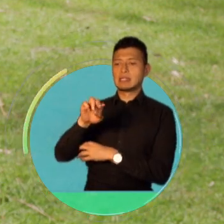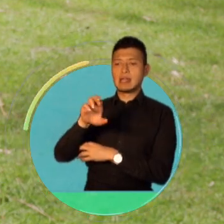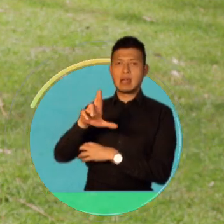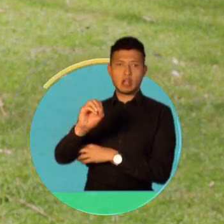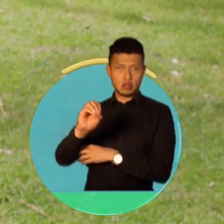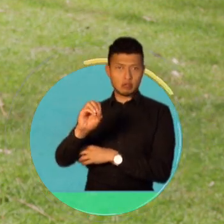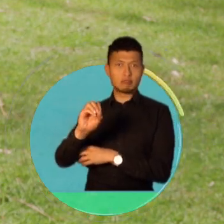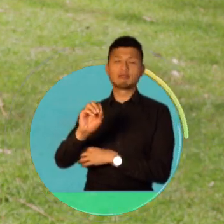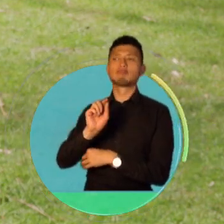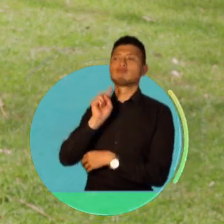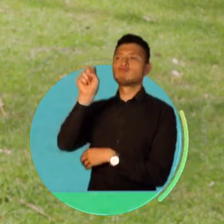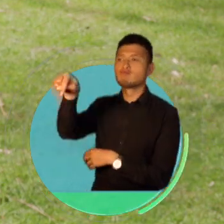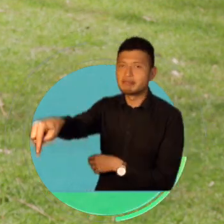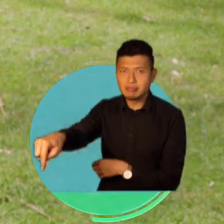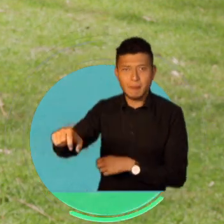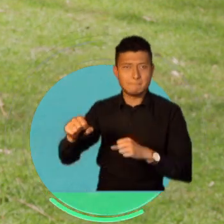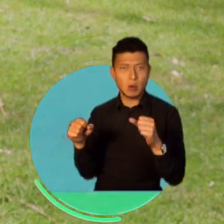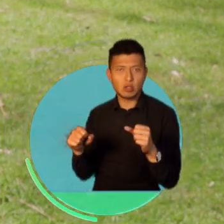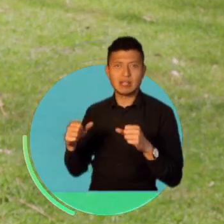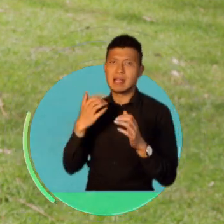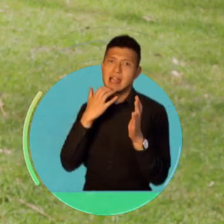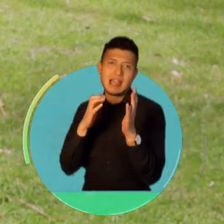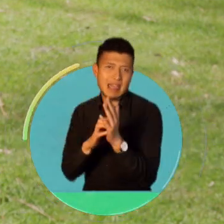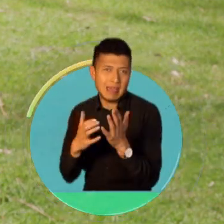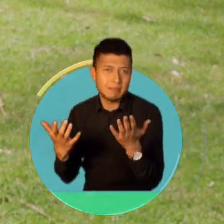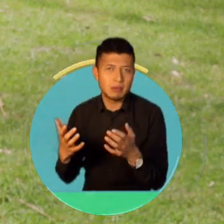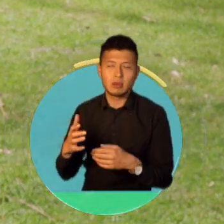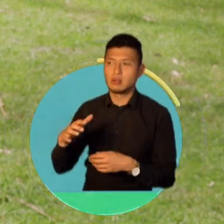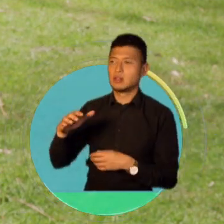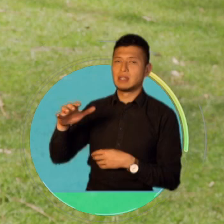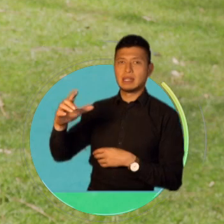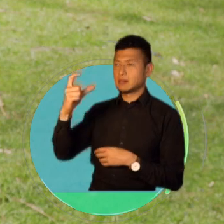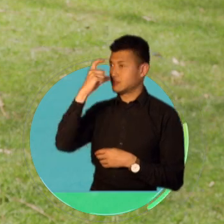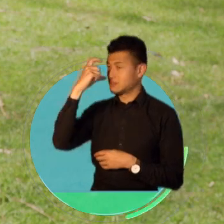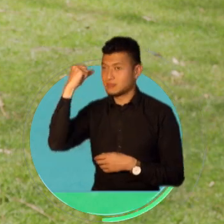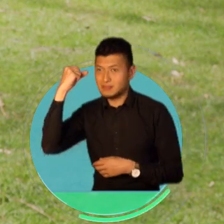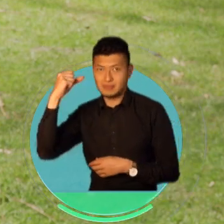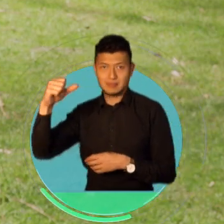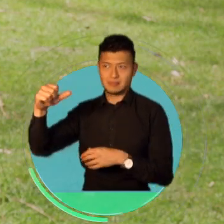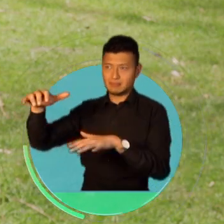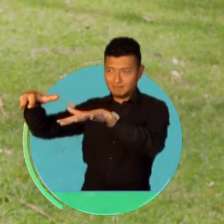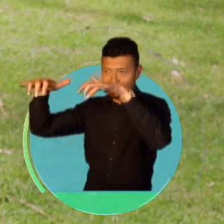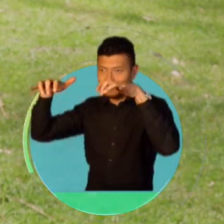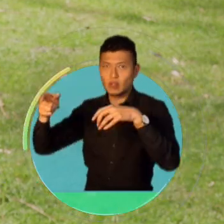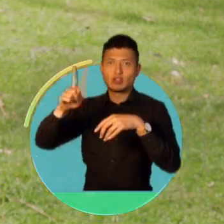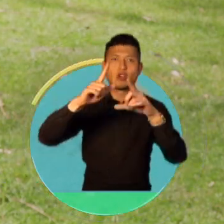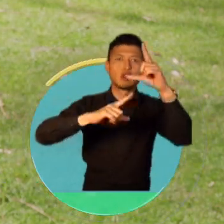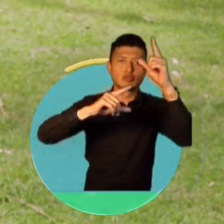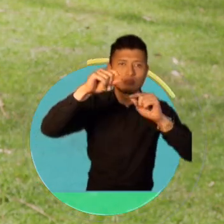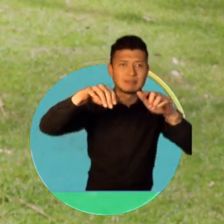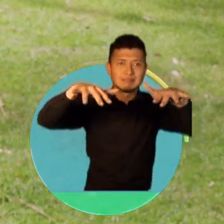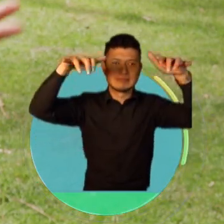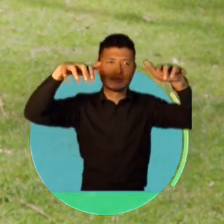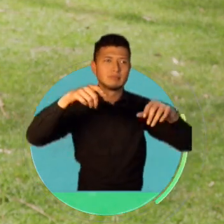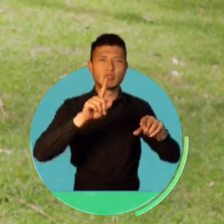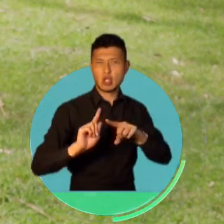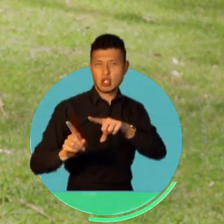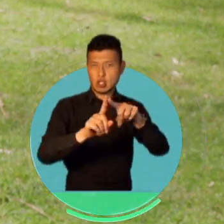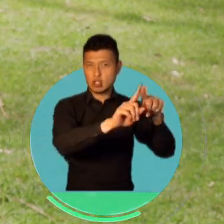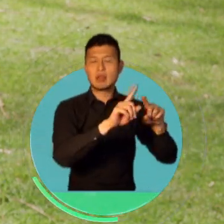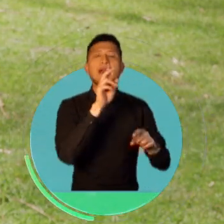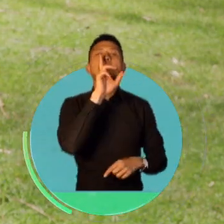no solamente Bogotá como el Teatro Jorge eliécer como el teatro colsubsidio como el teatro El ensueño sino también los escenarios